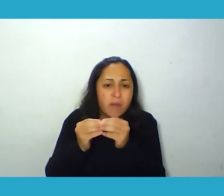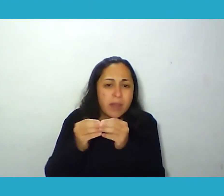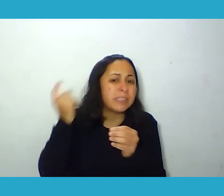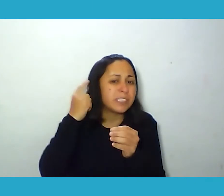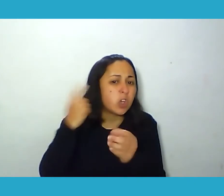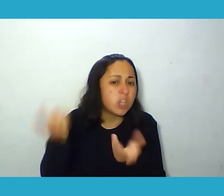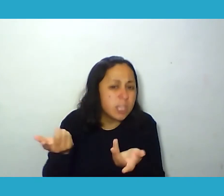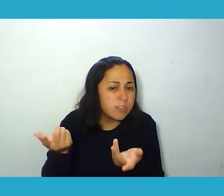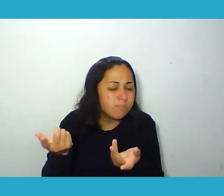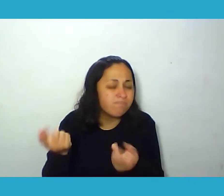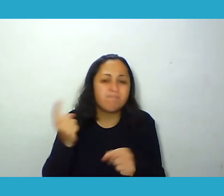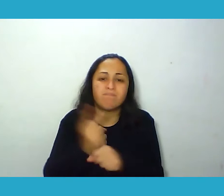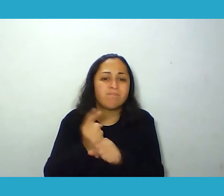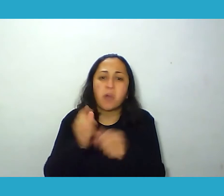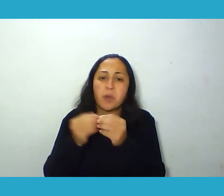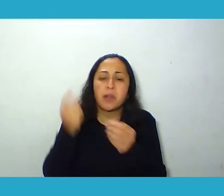parte de la